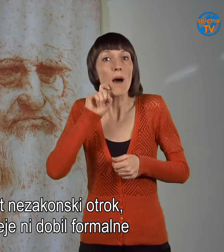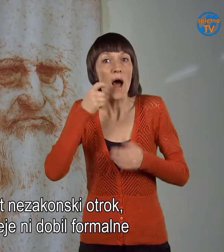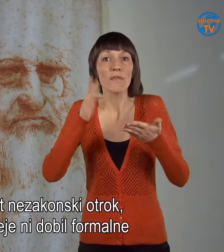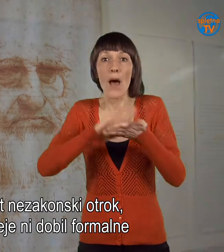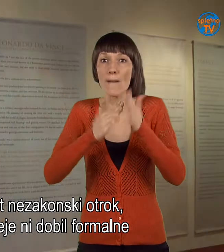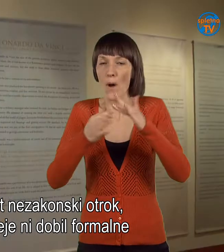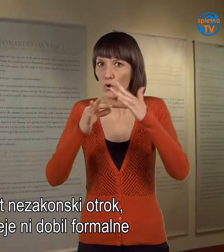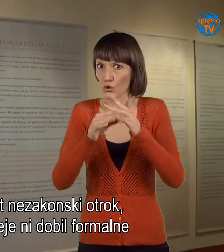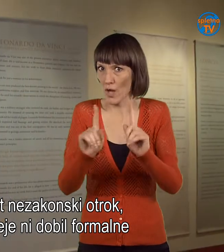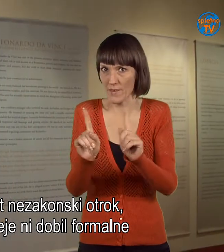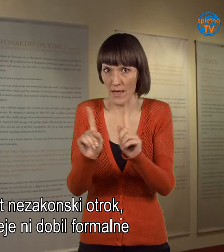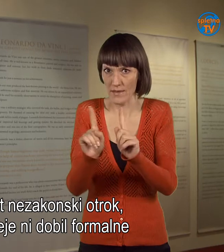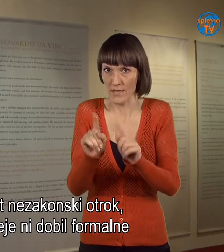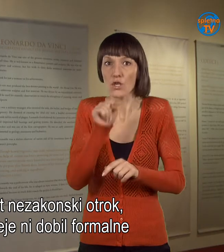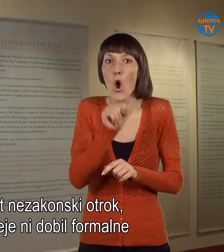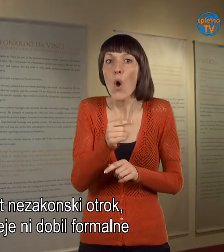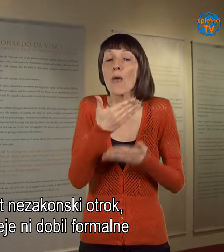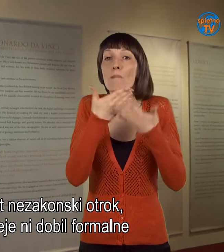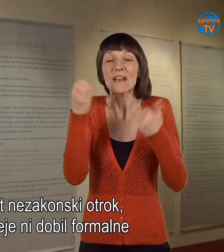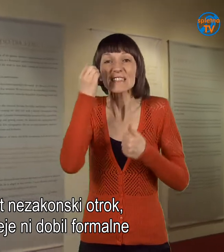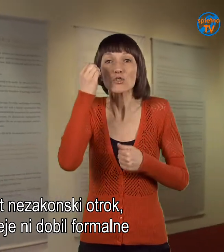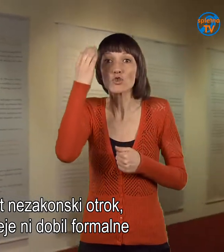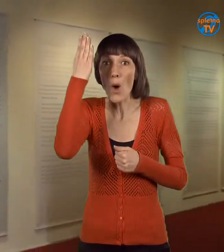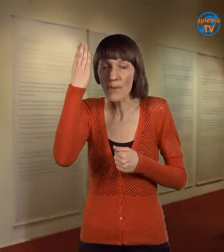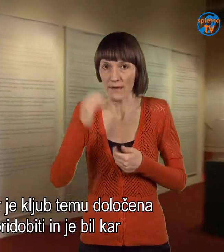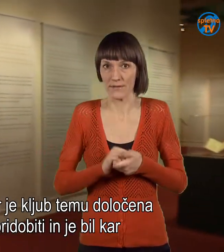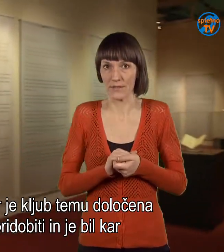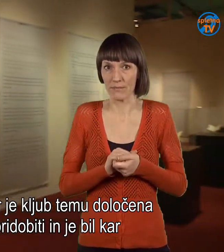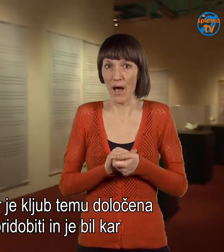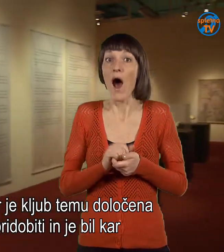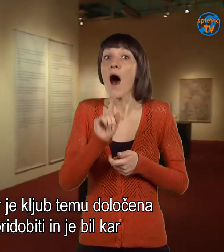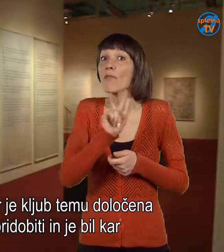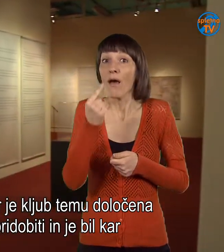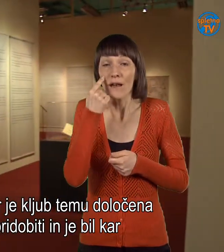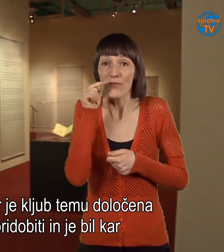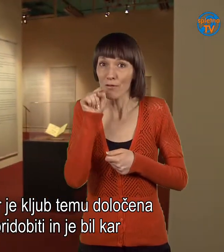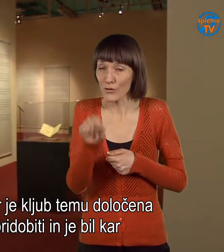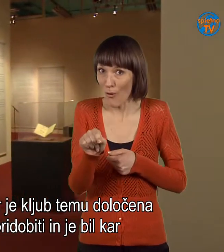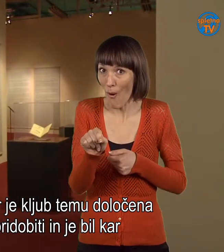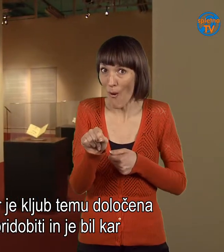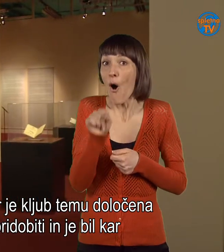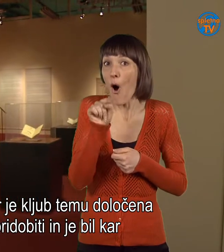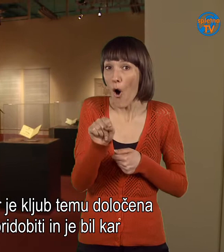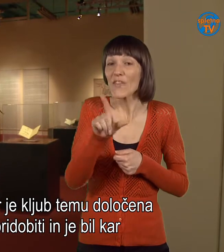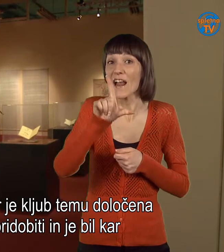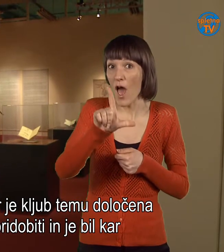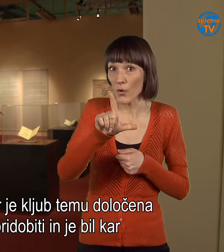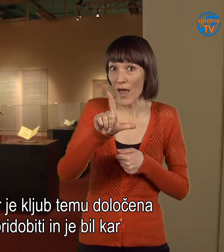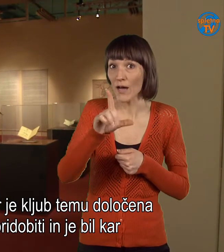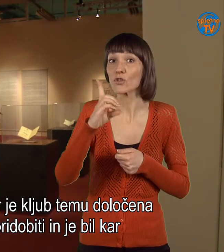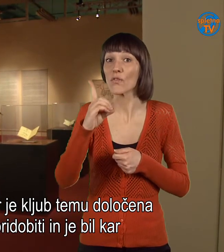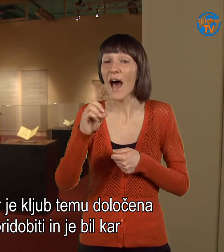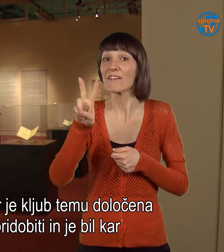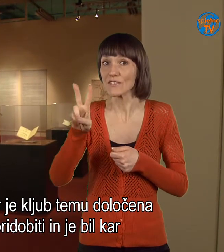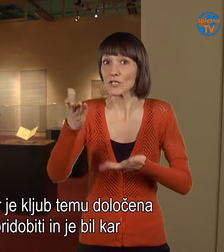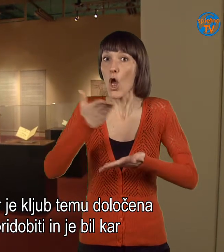tudi nekako ni imel kasneje formalne izobrazbe, vendar kljub vsemu je določena znanja